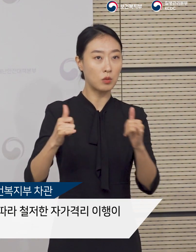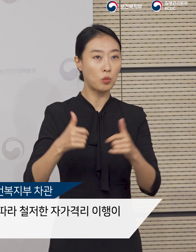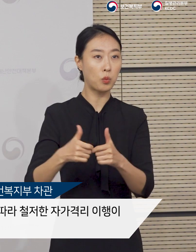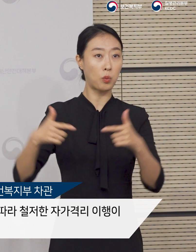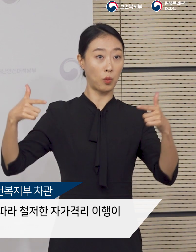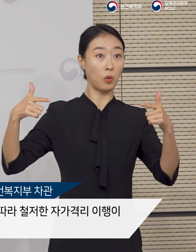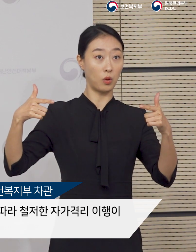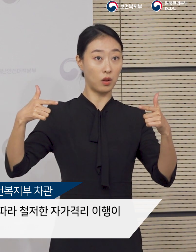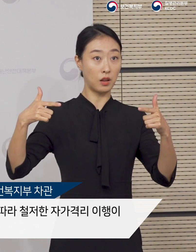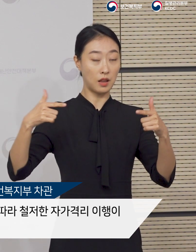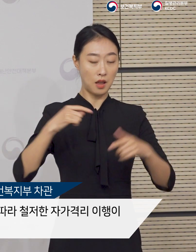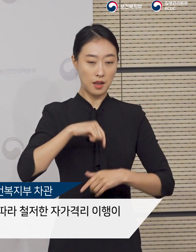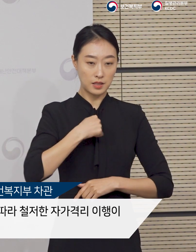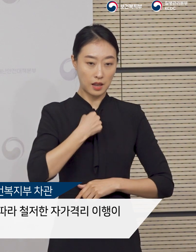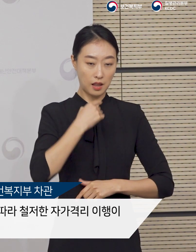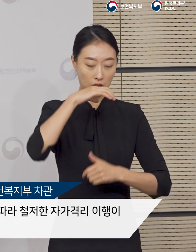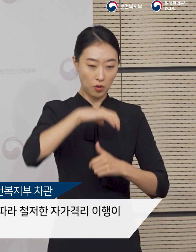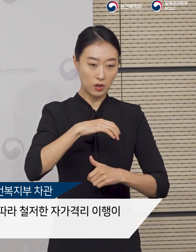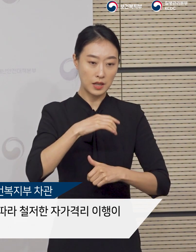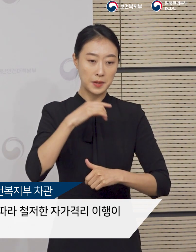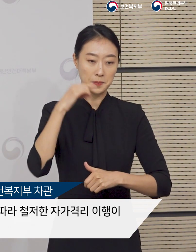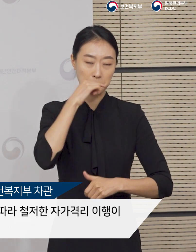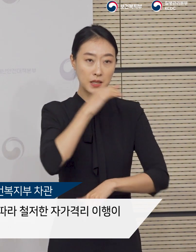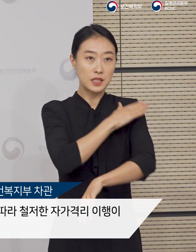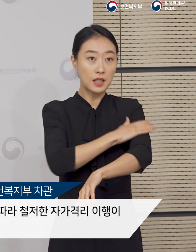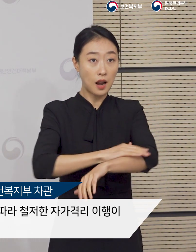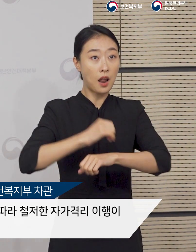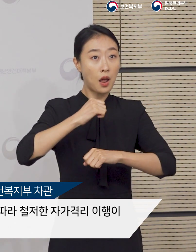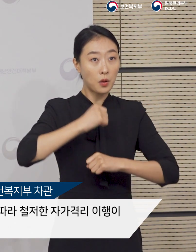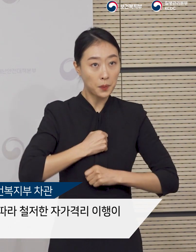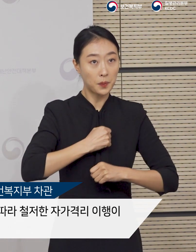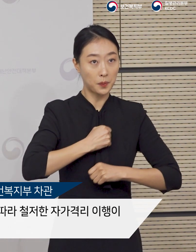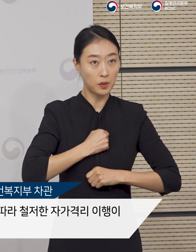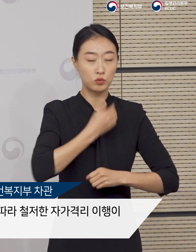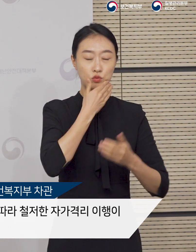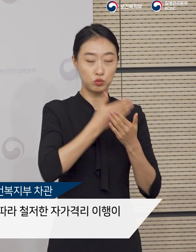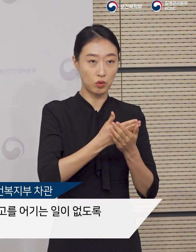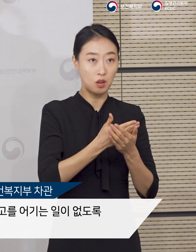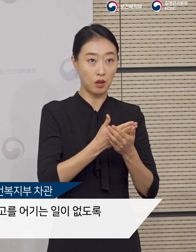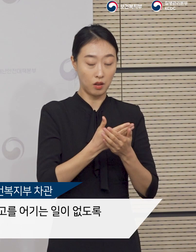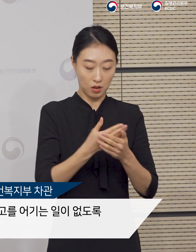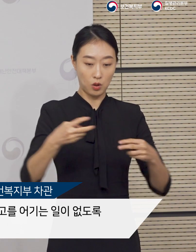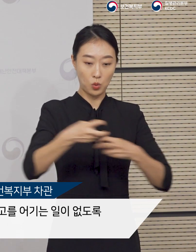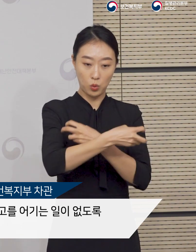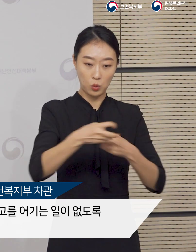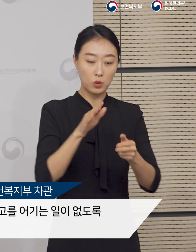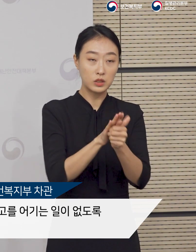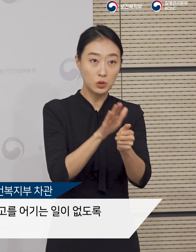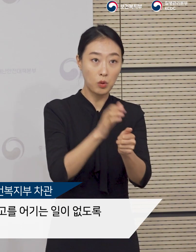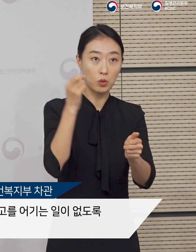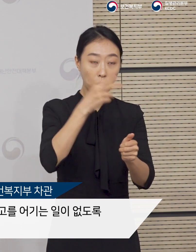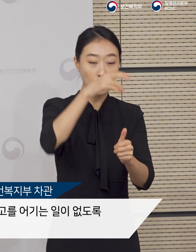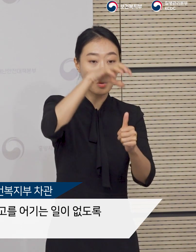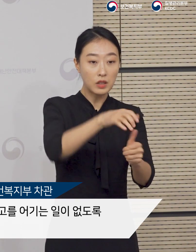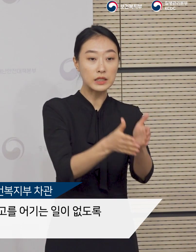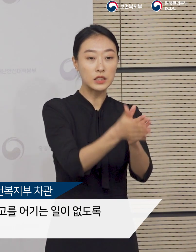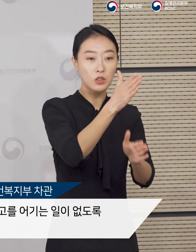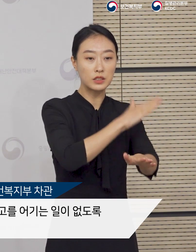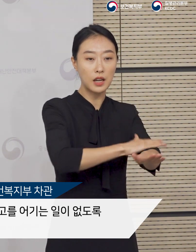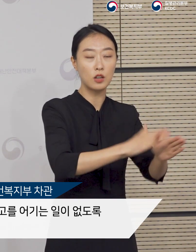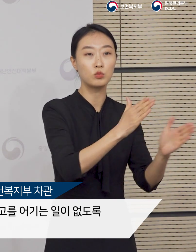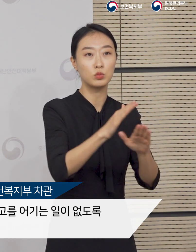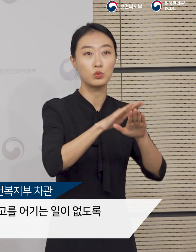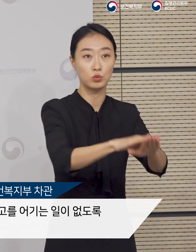철저한 자가격리 이행이 매우 중요한 시점이라며 교통지원, 격리시설 준비와 함께